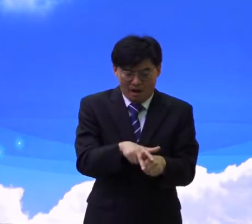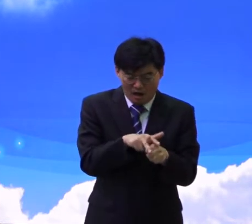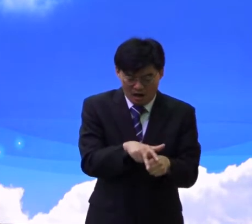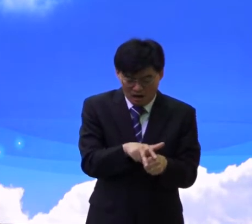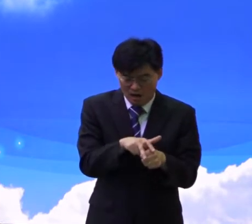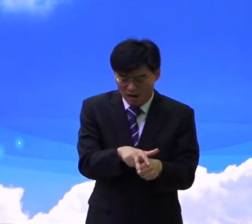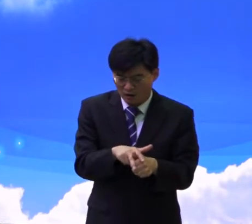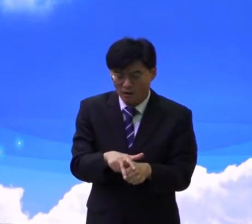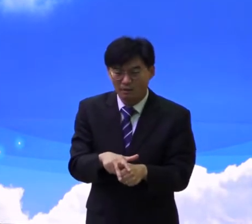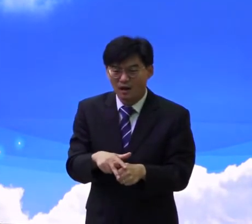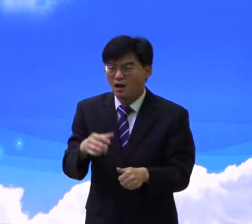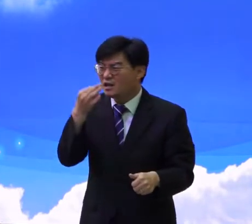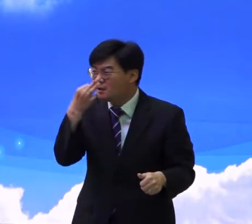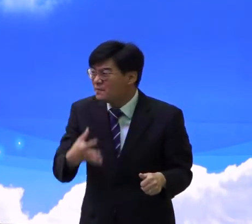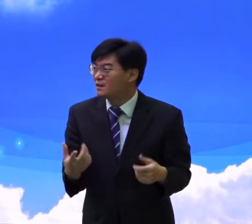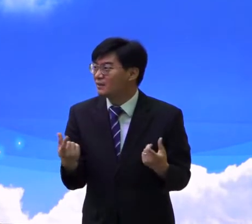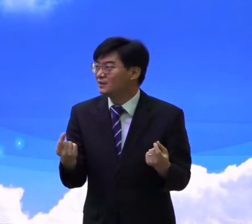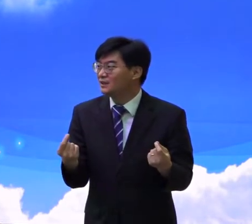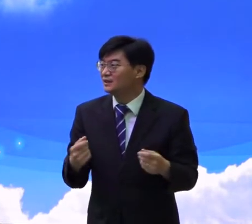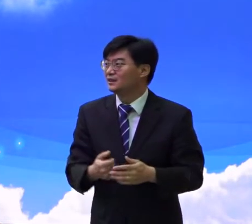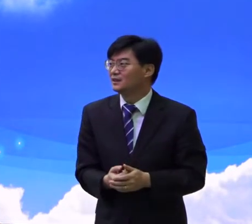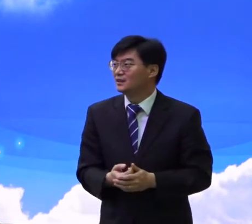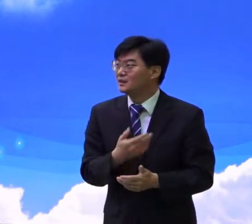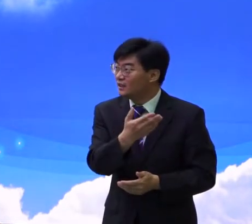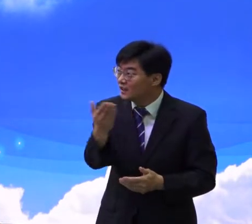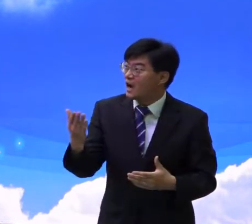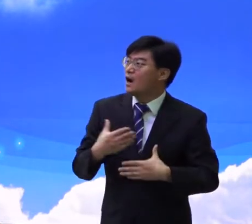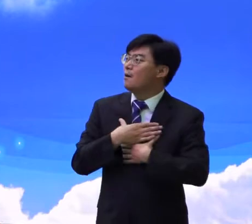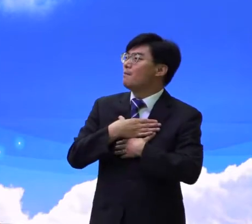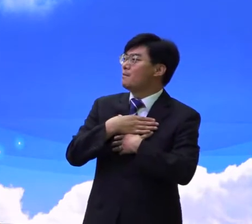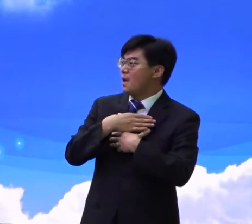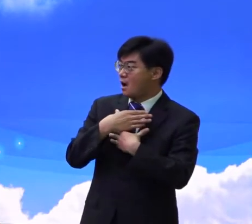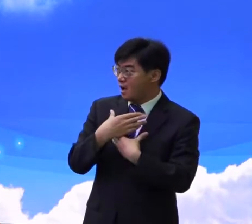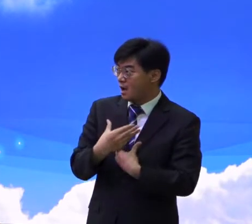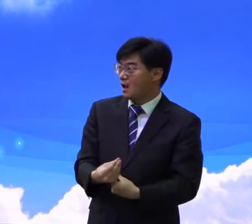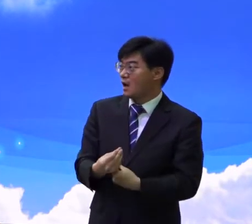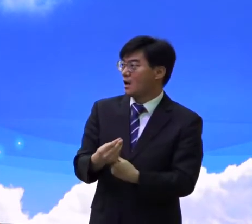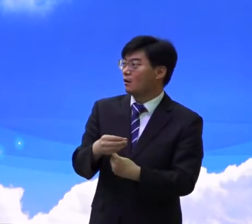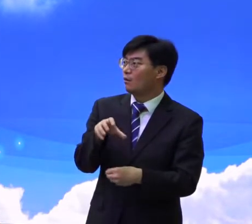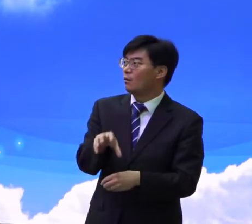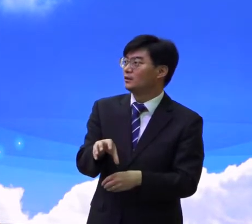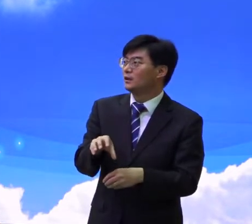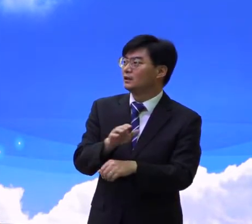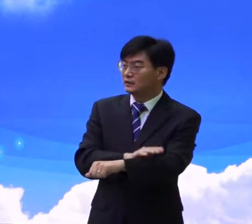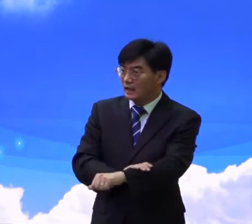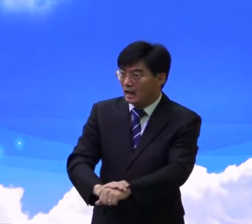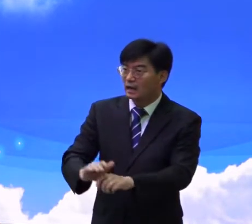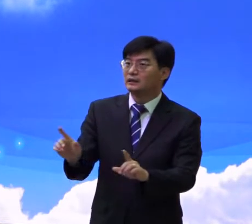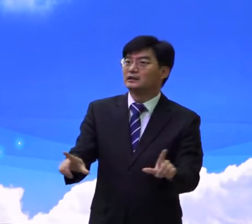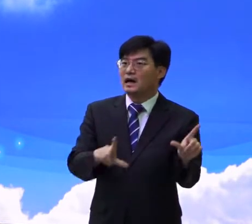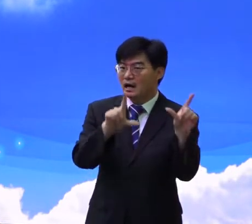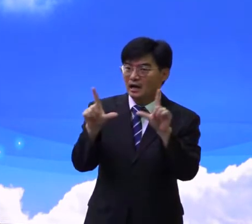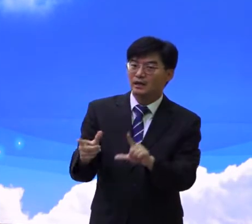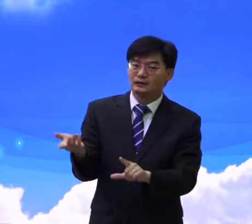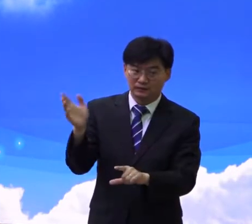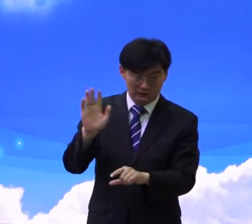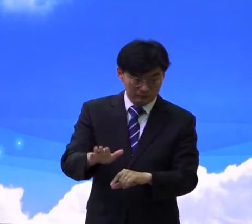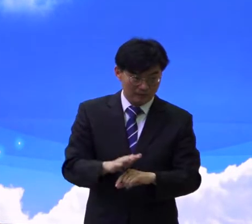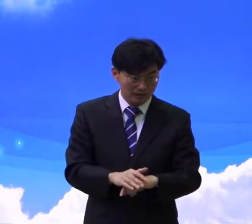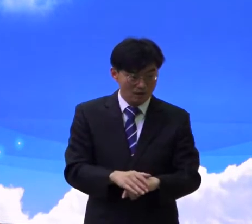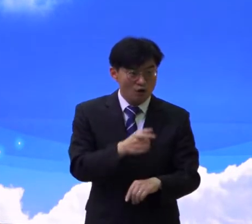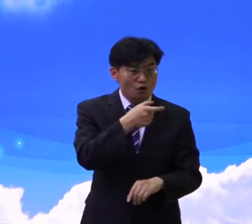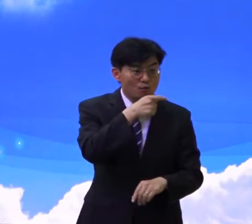말과 경주하겠느냐. 내가 평안한 땅에서는 무사하려니와 요단 강물이 넘칠 때에는